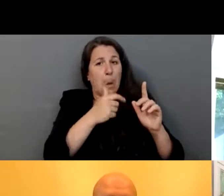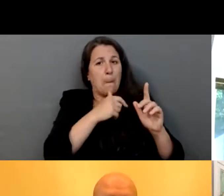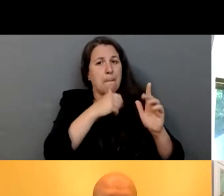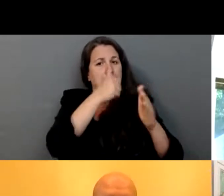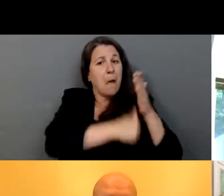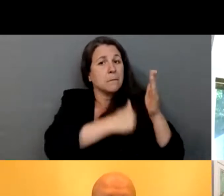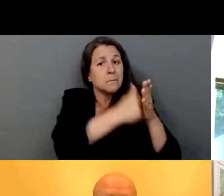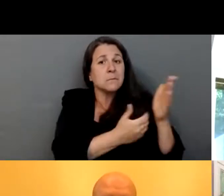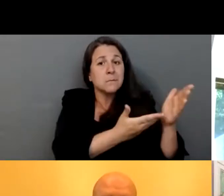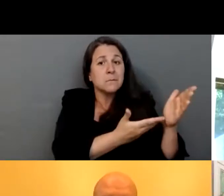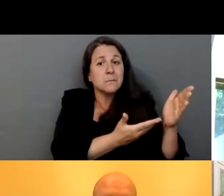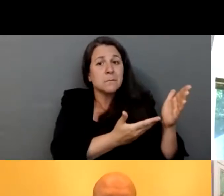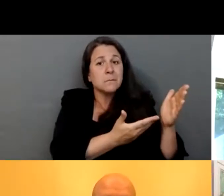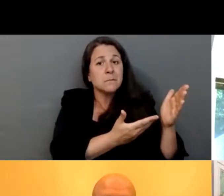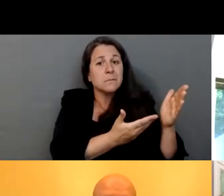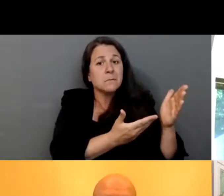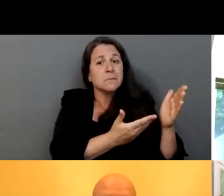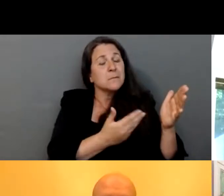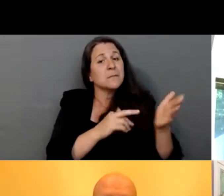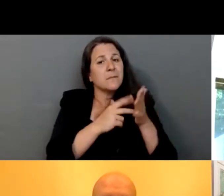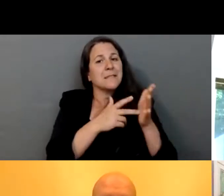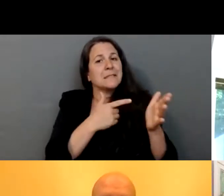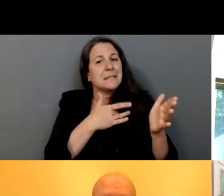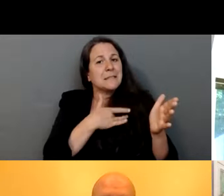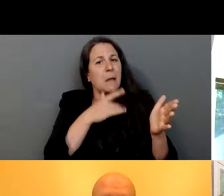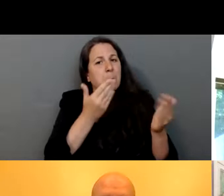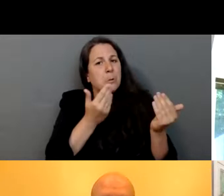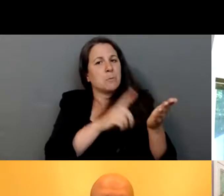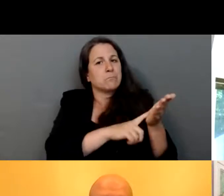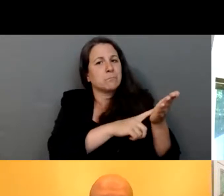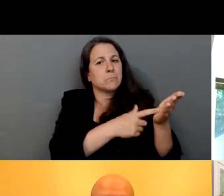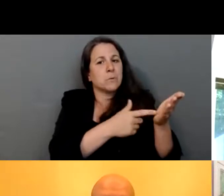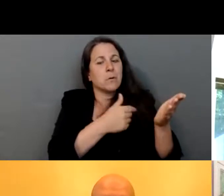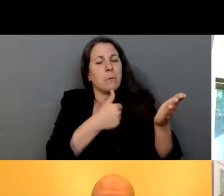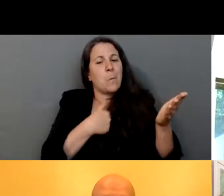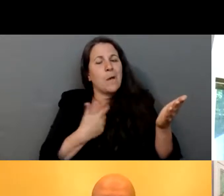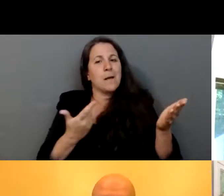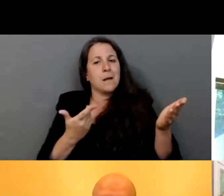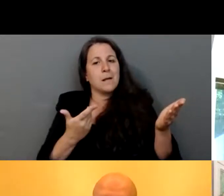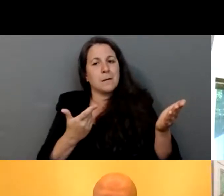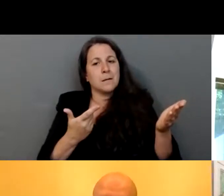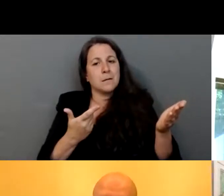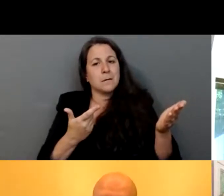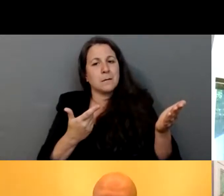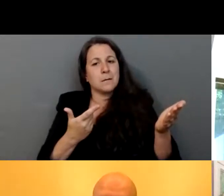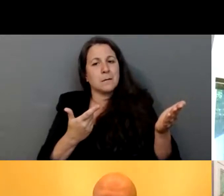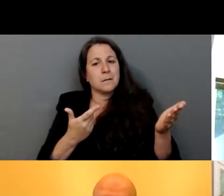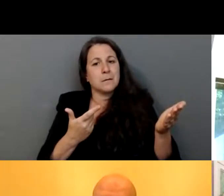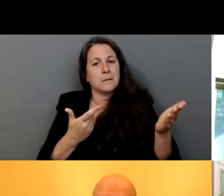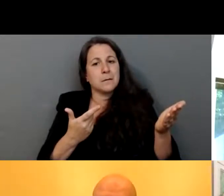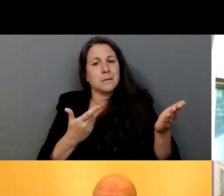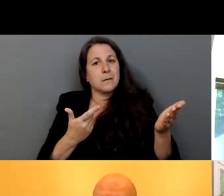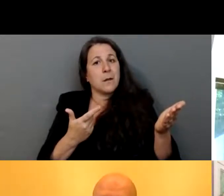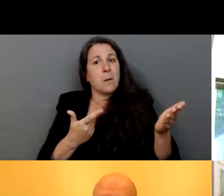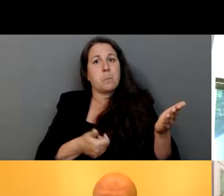je pense qu'à ce niveau-là, on peut faire un bon bout de chemin. Et c'est sûr que moi, je vais prêcher pour ma paroisse une meilleure